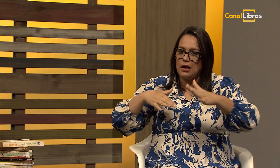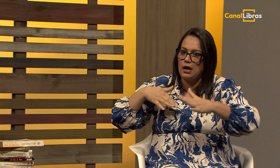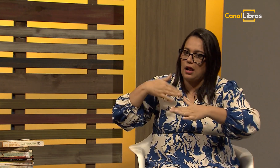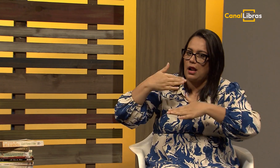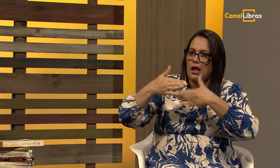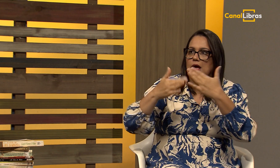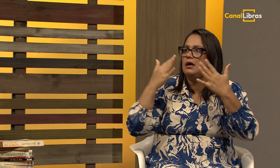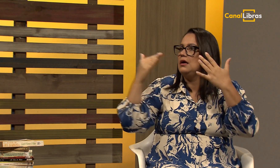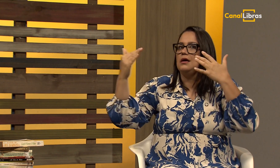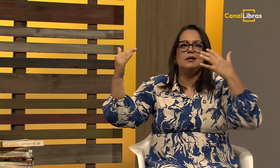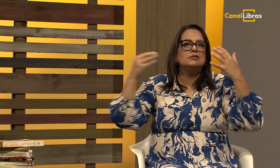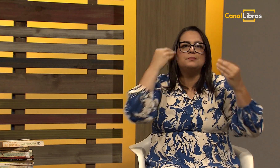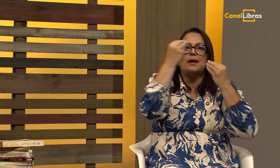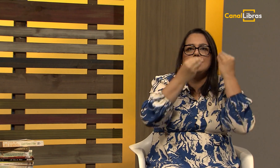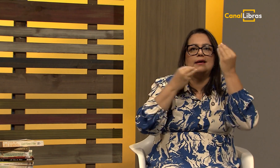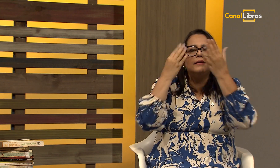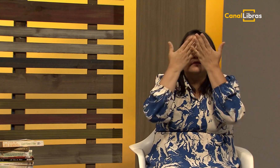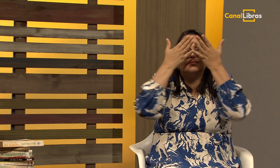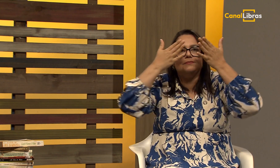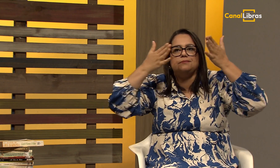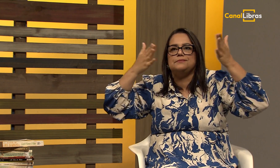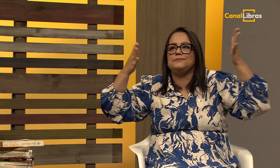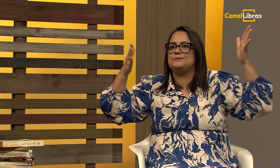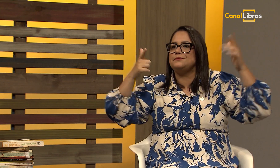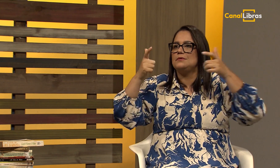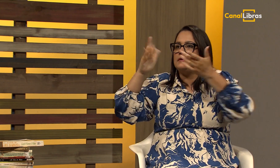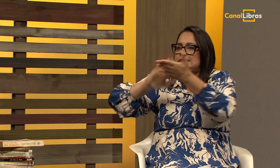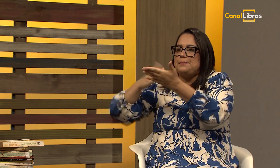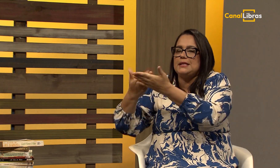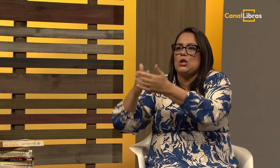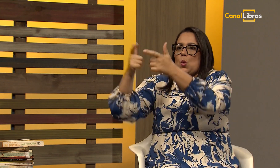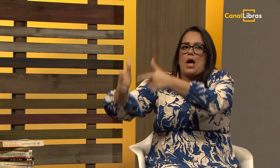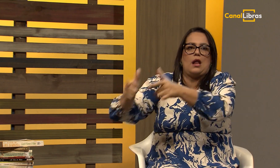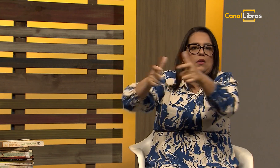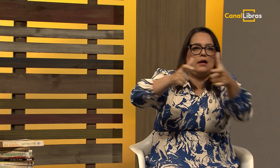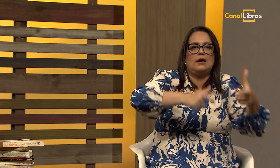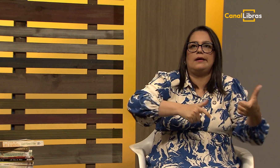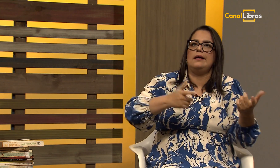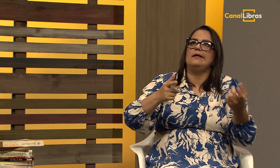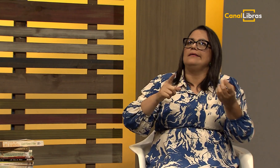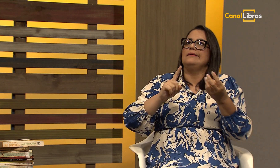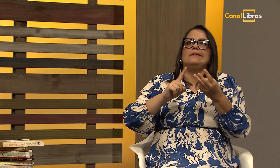Foi determinante para o meu enriquecimento profissional, pois tive que traduzir em diferentes espaços,